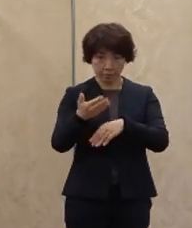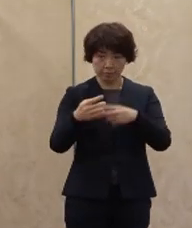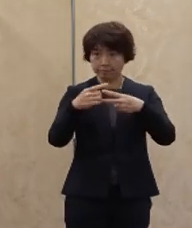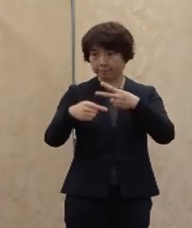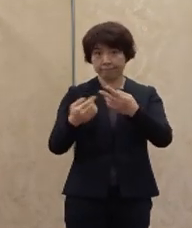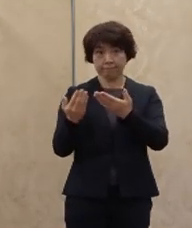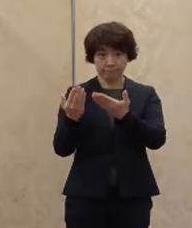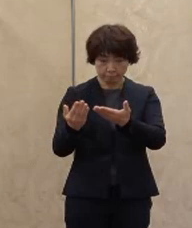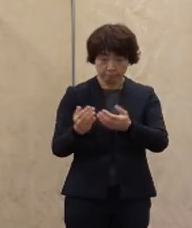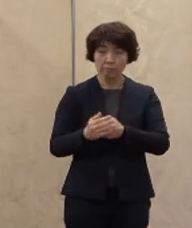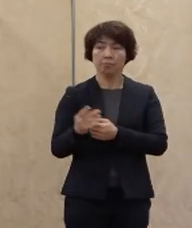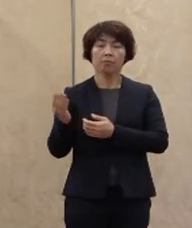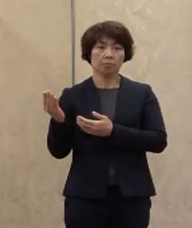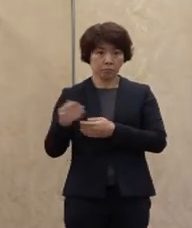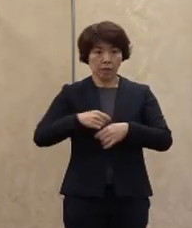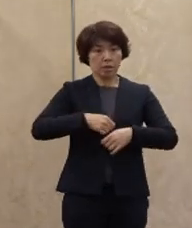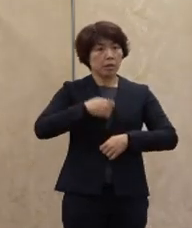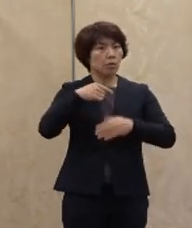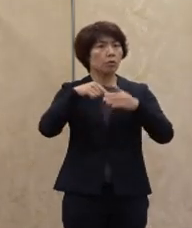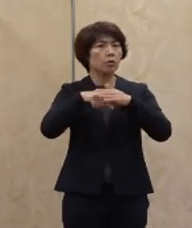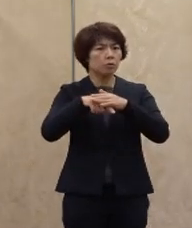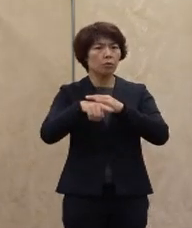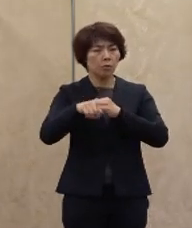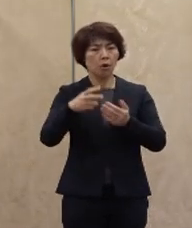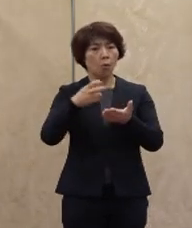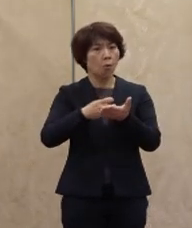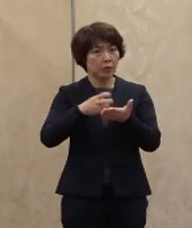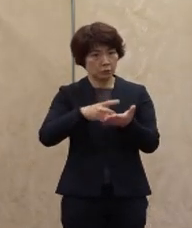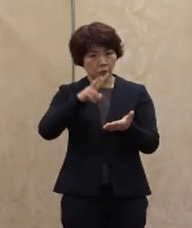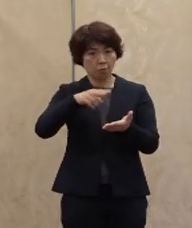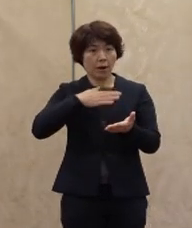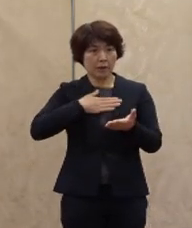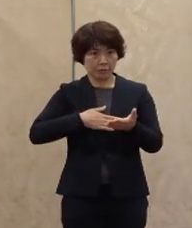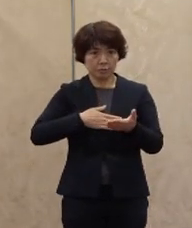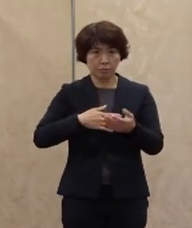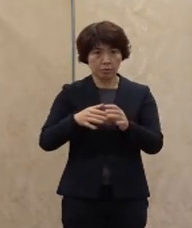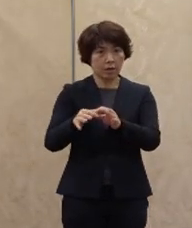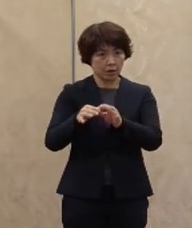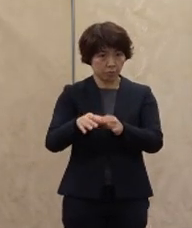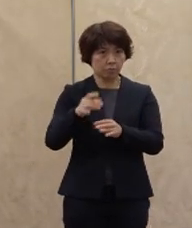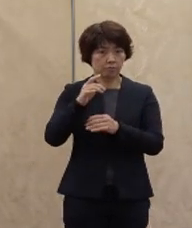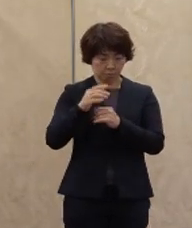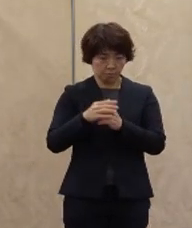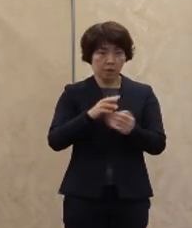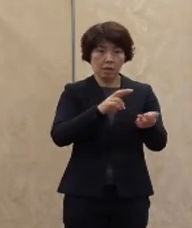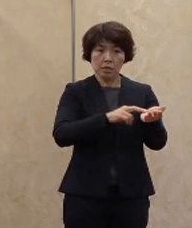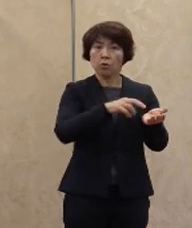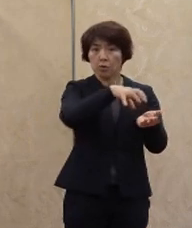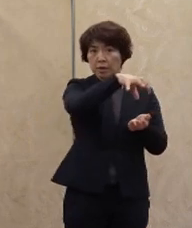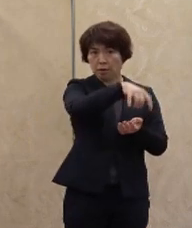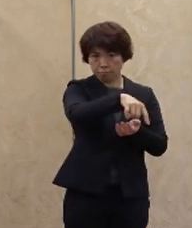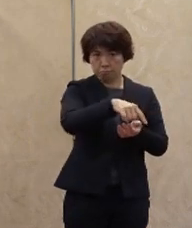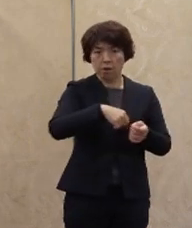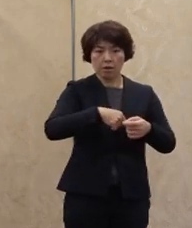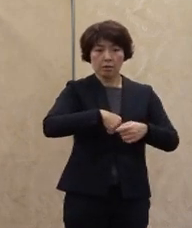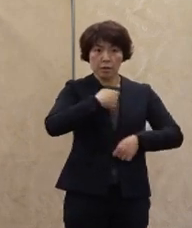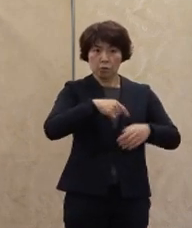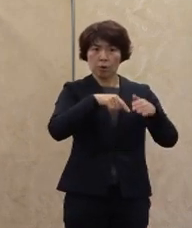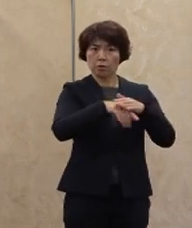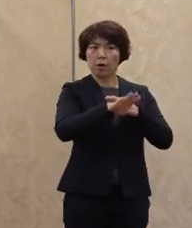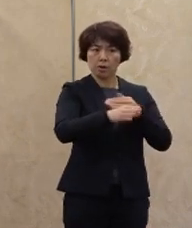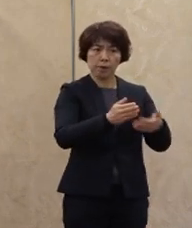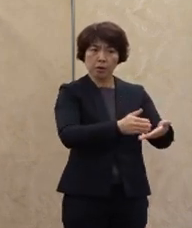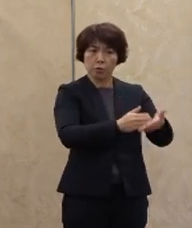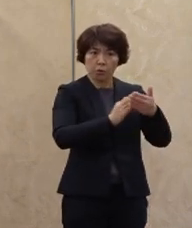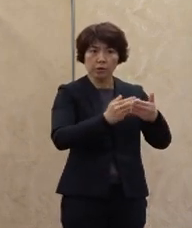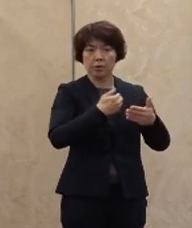のこの正当な理由というのはこれ法律解釈にも関わってくると思います。逆に医療機関の方からすると正当な理由があれば当然これは拒否ができる。でじゃあ正当